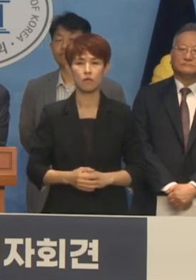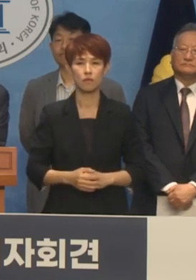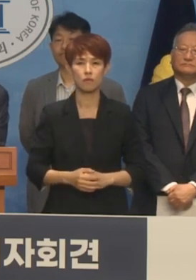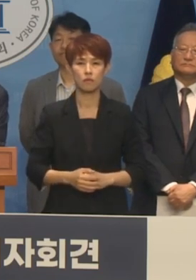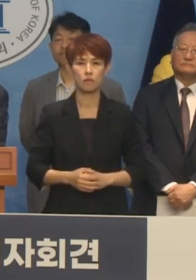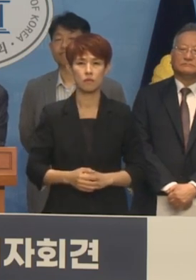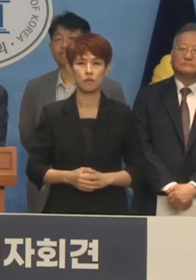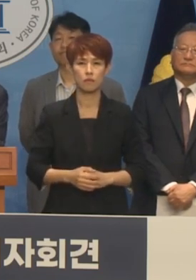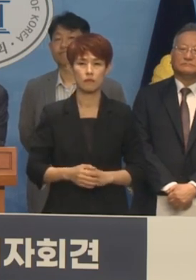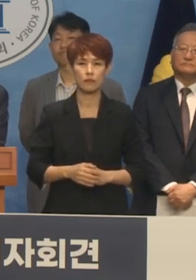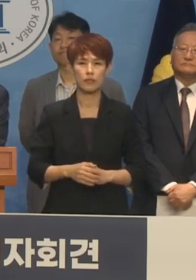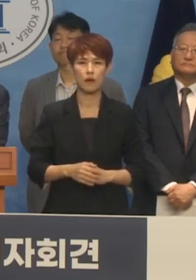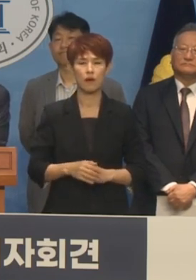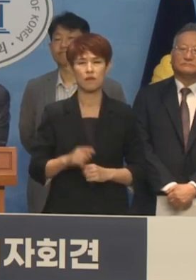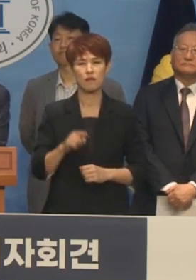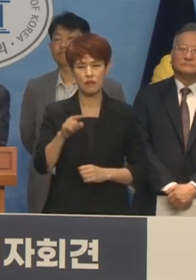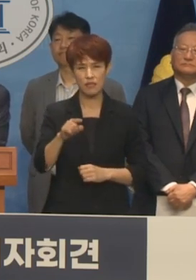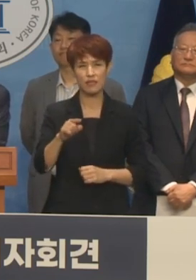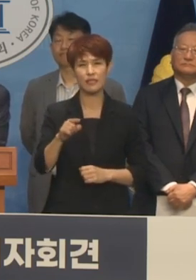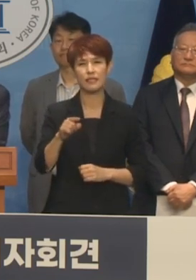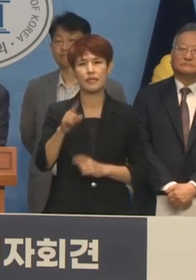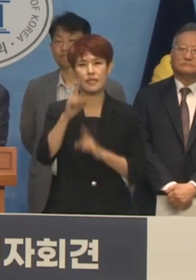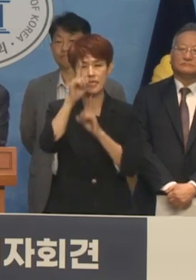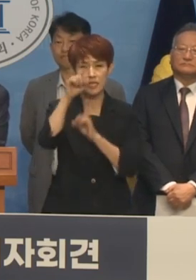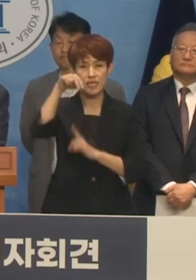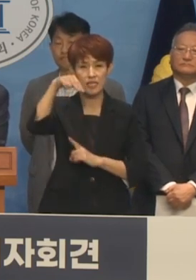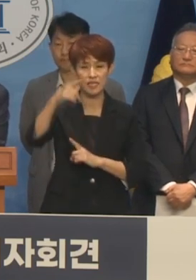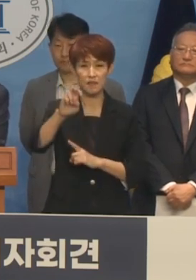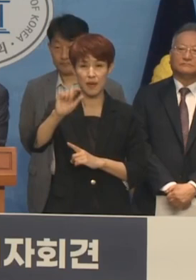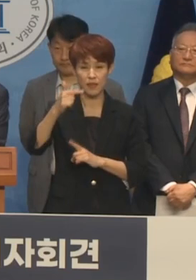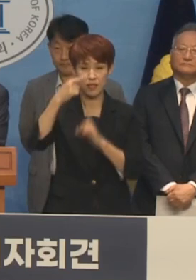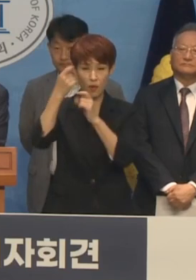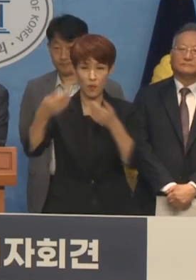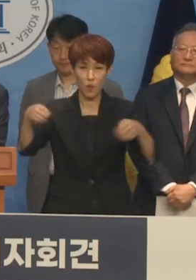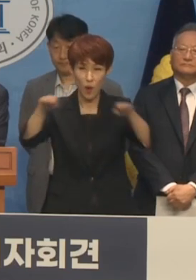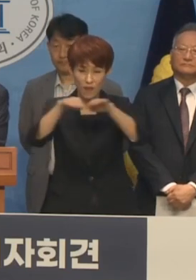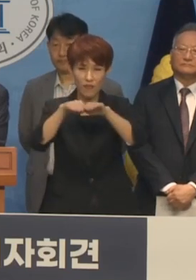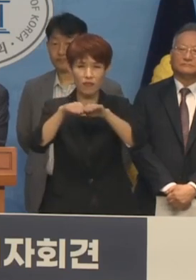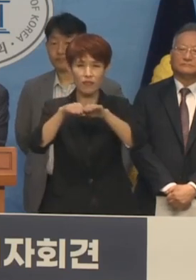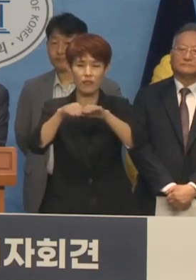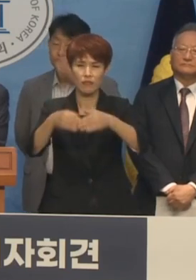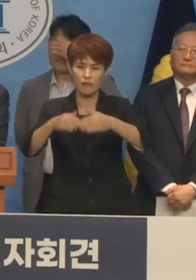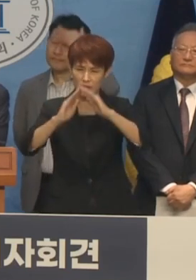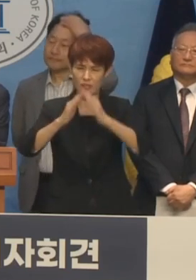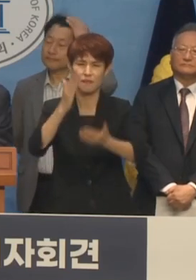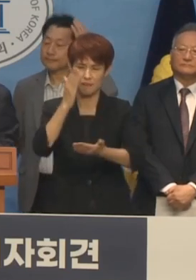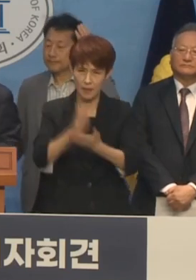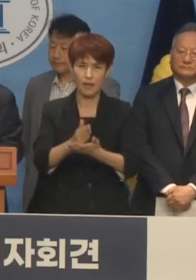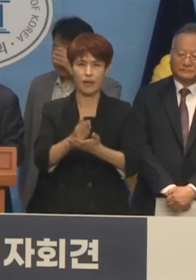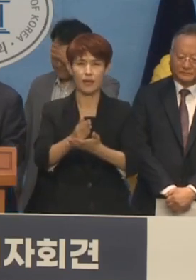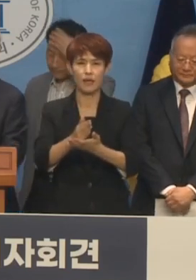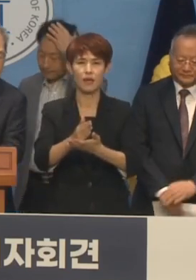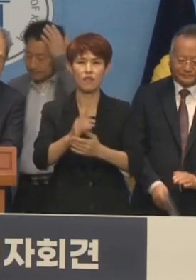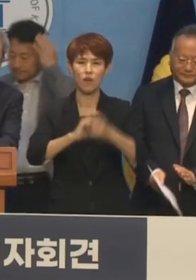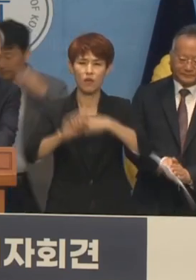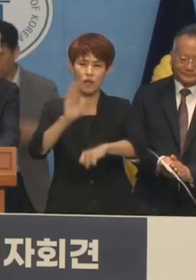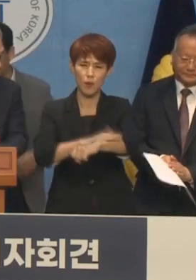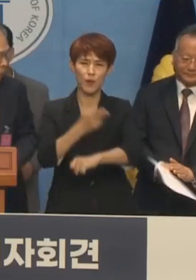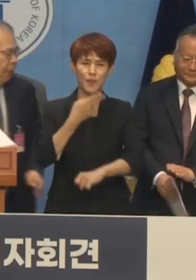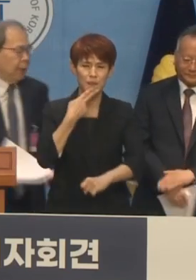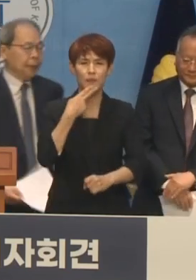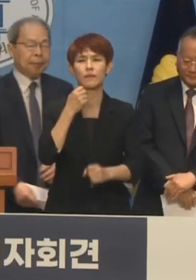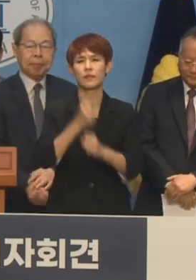저지르지 않기를 이승만 기념관 건립을 추진하는 사람들에게 간곡히 호소합니다. 감사합니다.